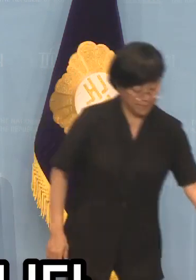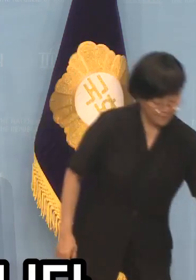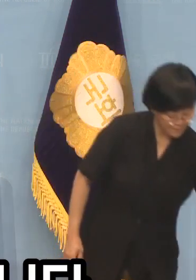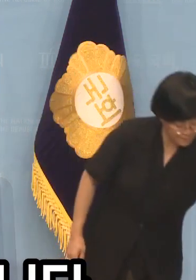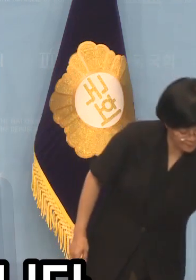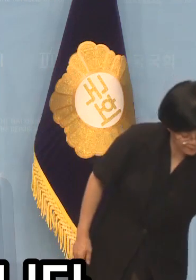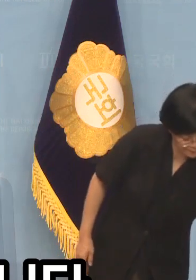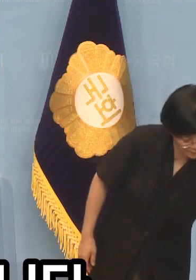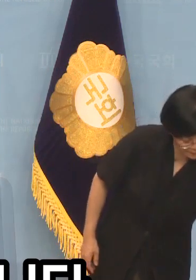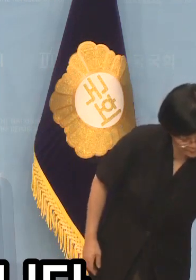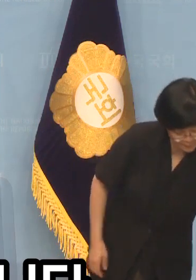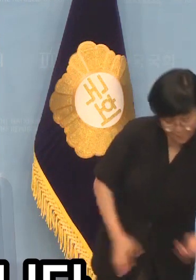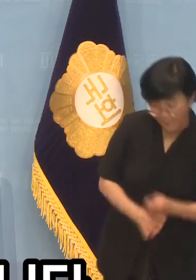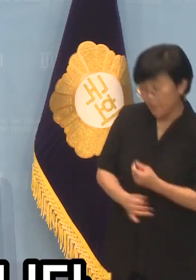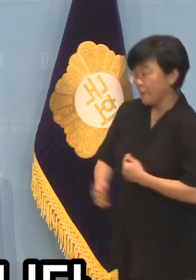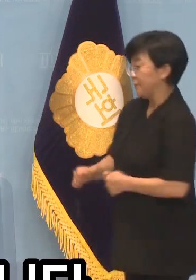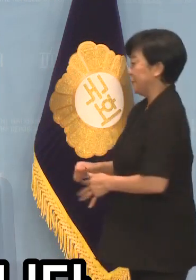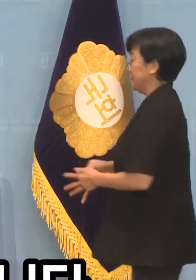감사합니다.